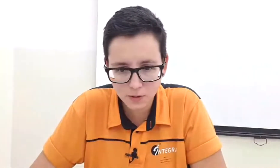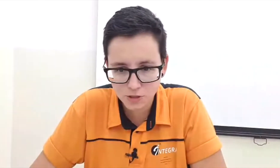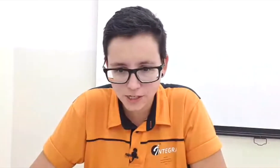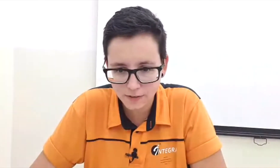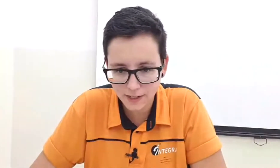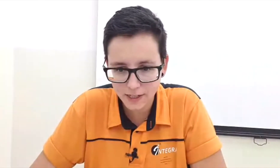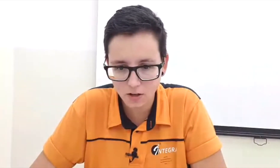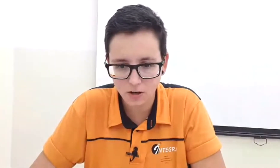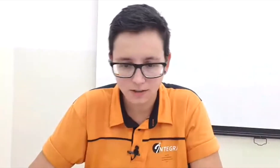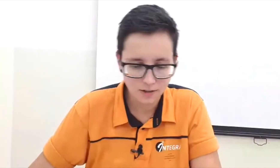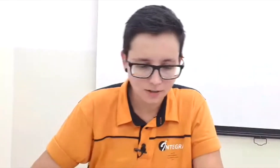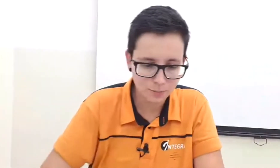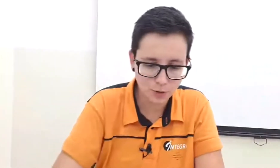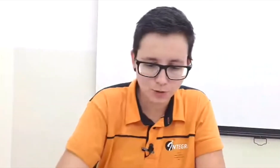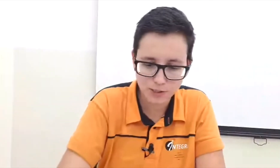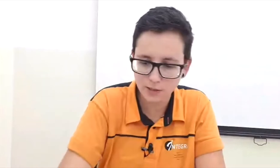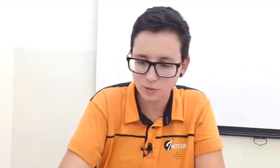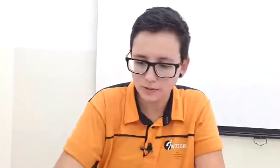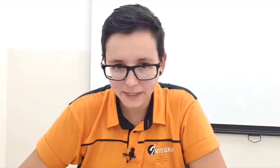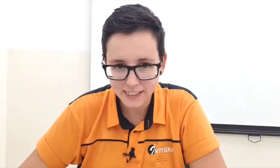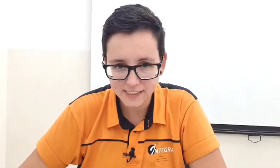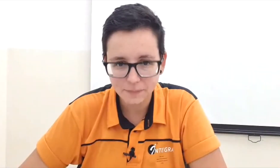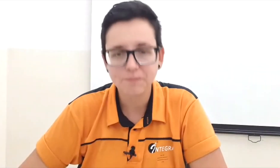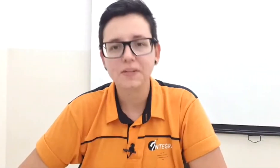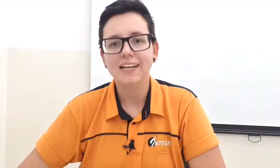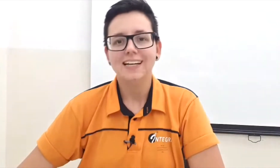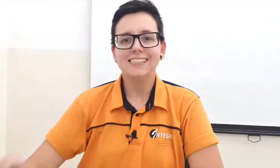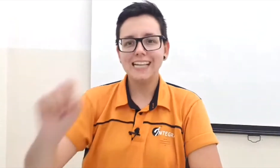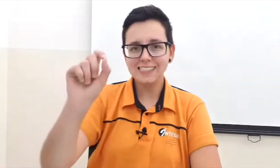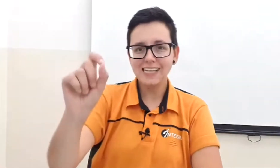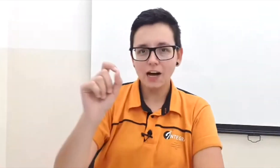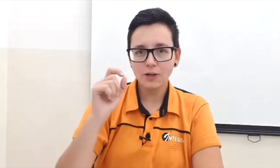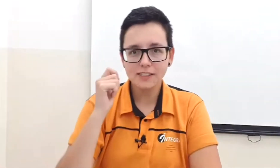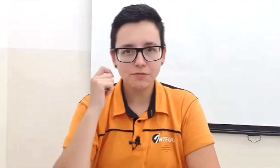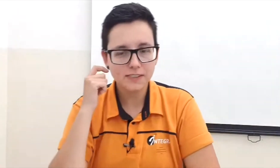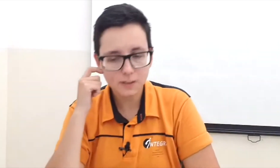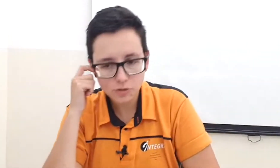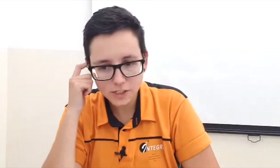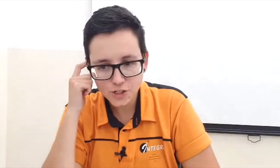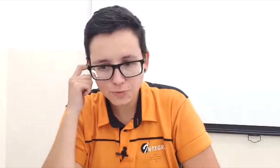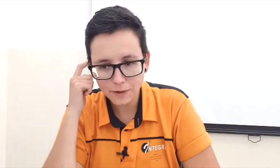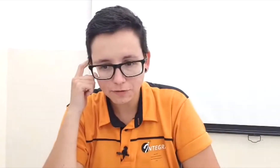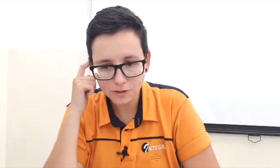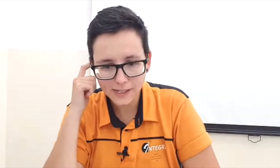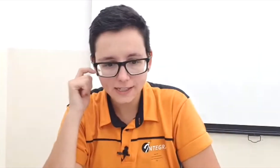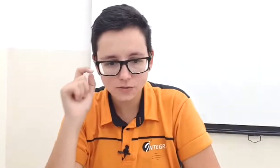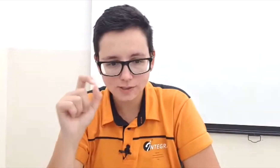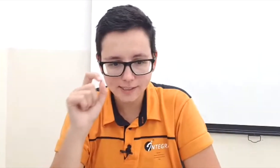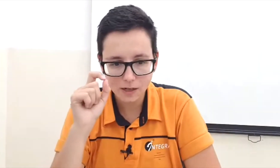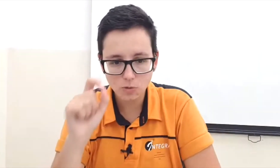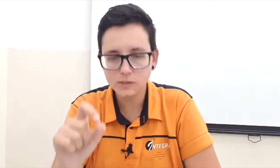minutinho aqui, ó. Produção, beleza. Se essa aula está fazendo sentido para você, se você está